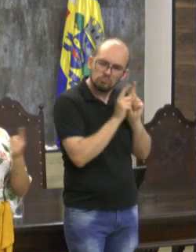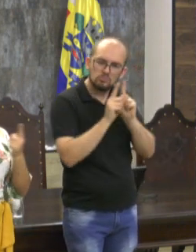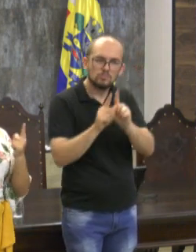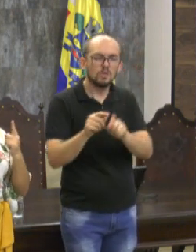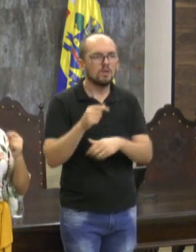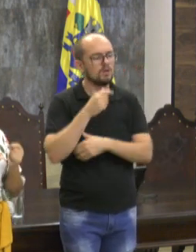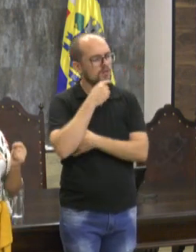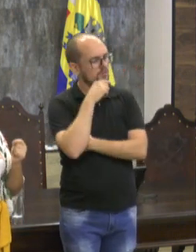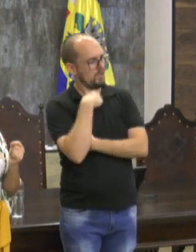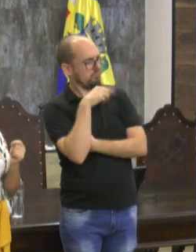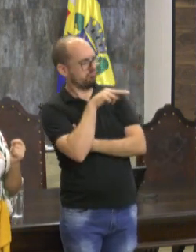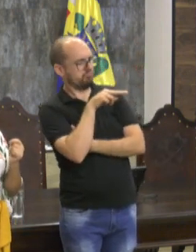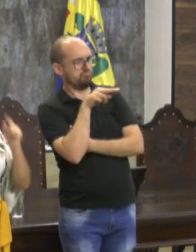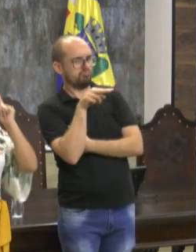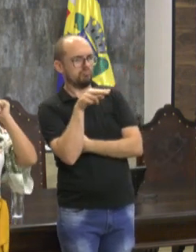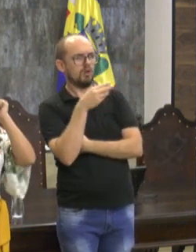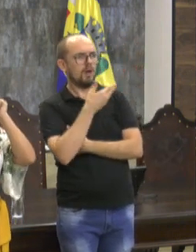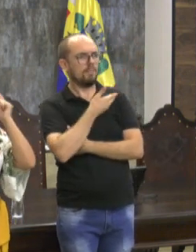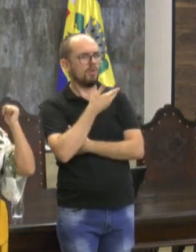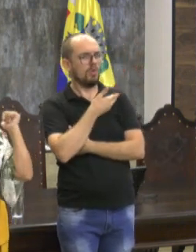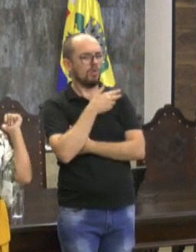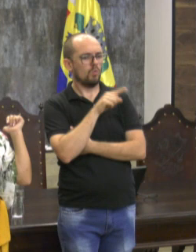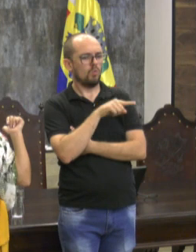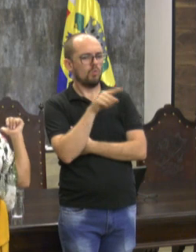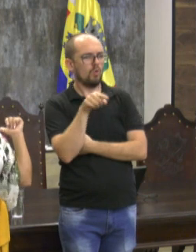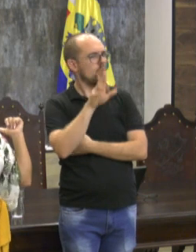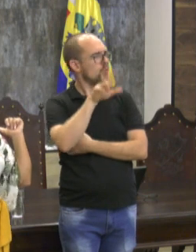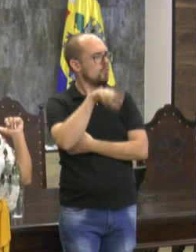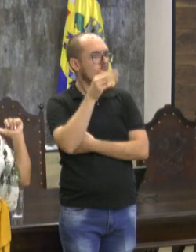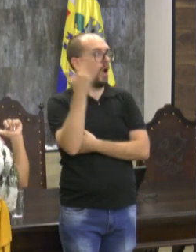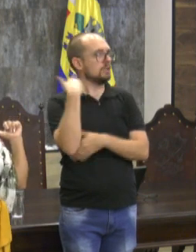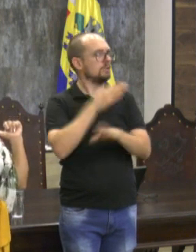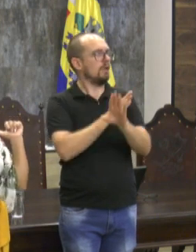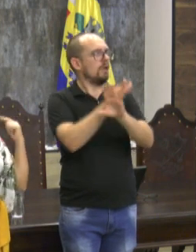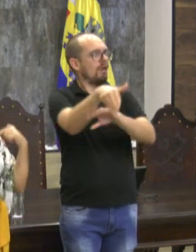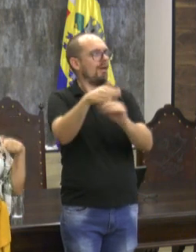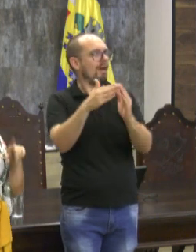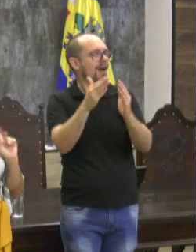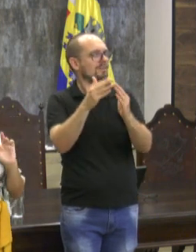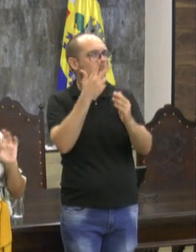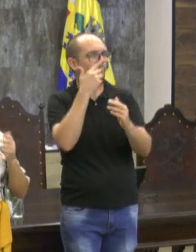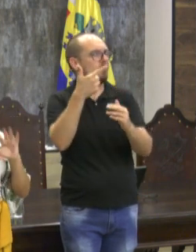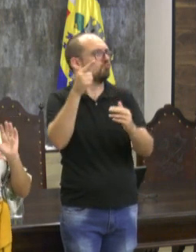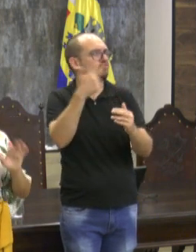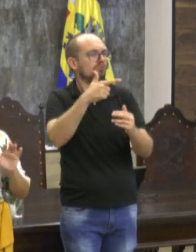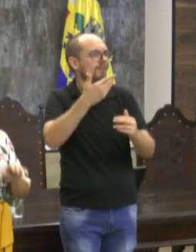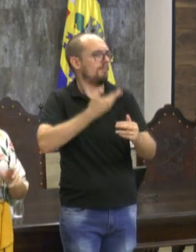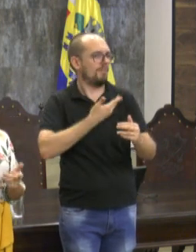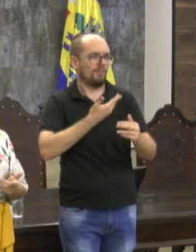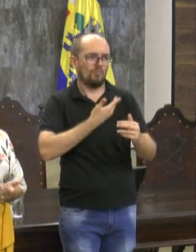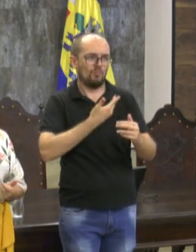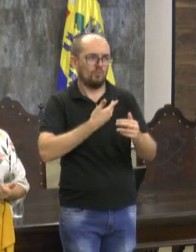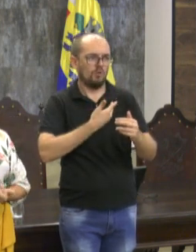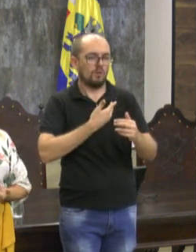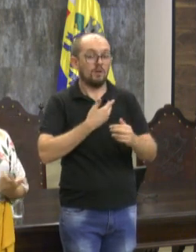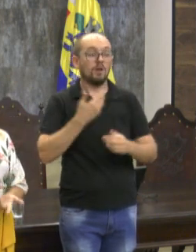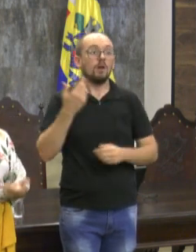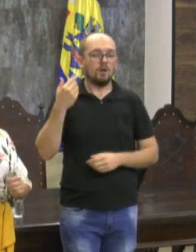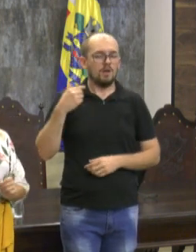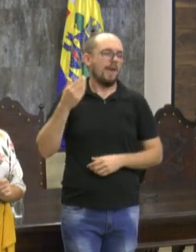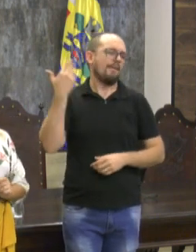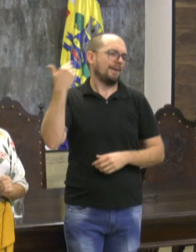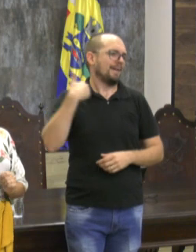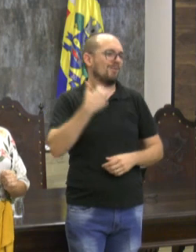porque nunca nenhum amigo foi na casa dele. E aí esse amigo foi convidado para ir no aniversário, e eu não pude ir, eu estava em outro lugar, não estava em Jundiaí, também